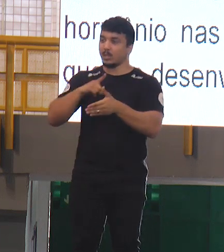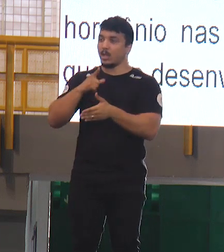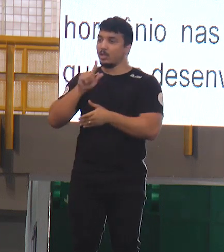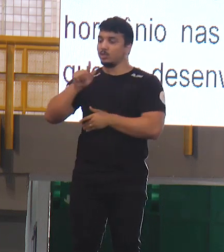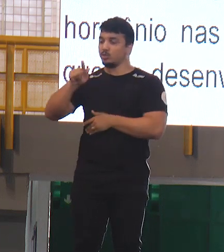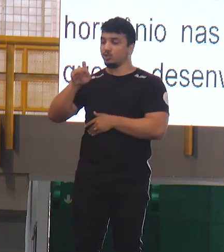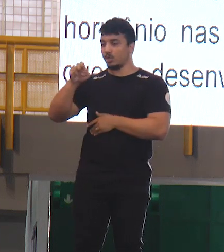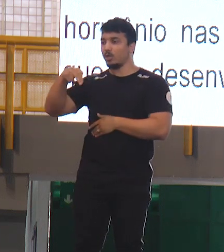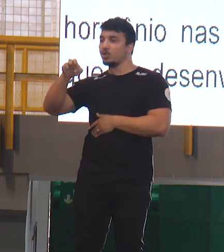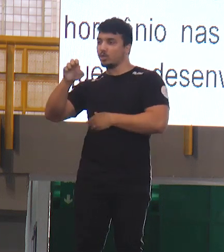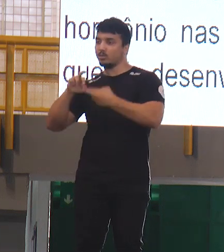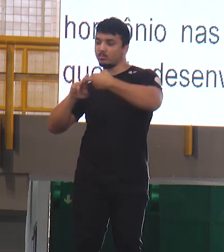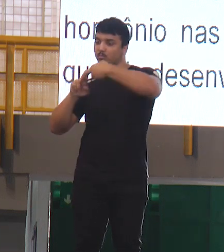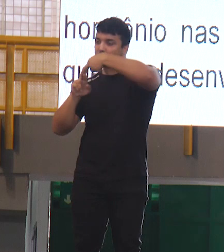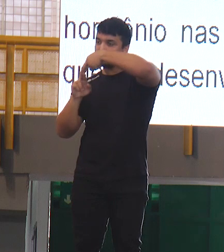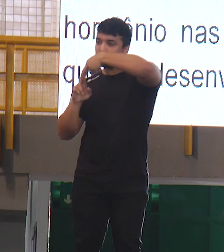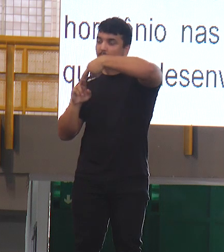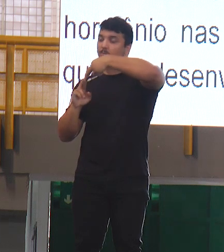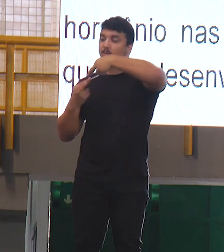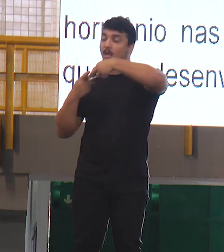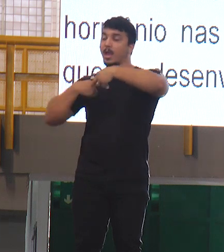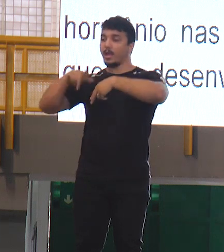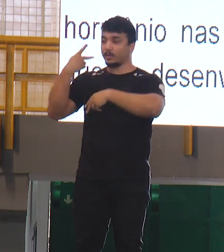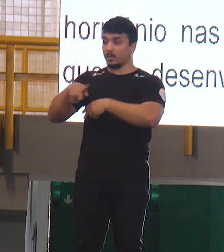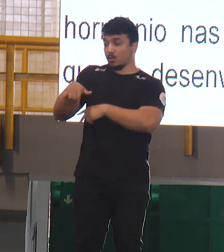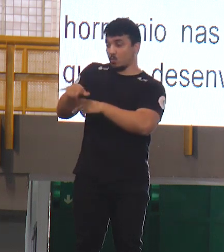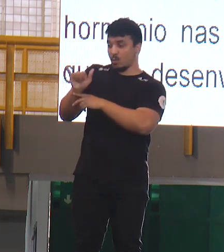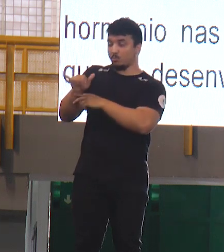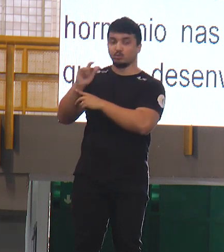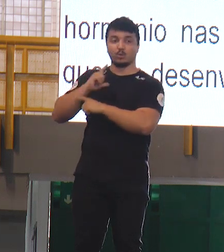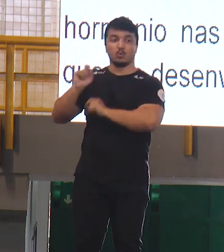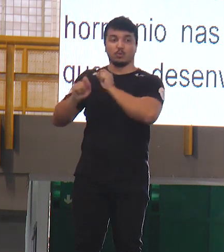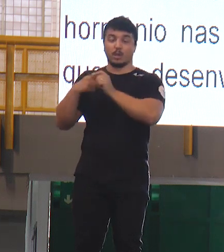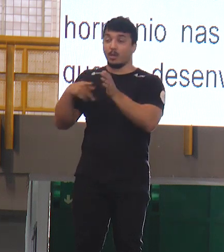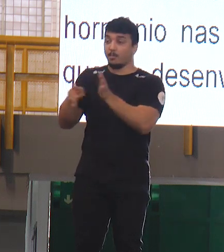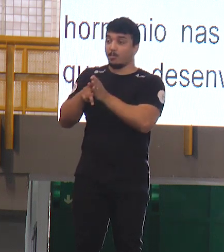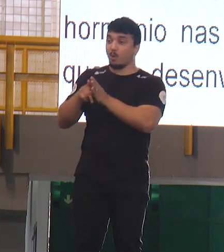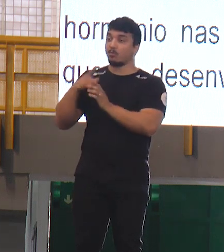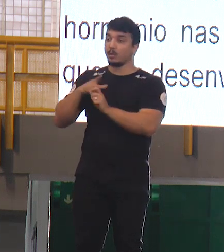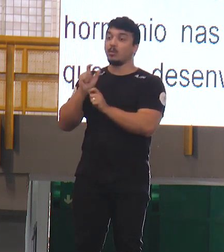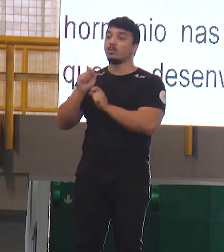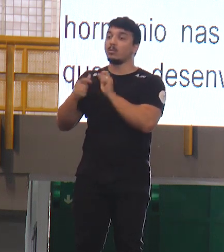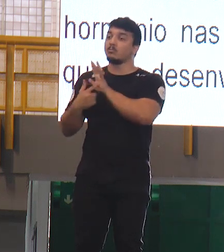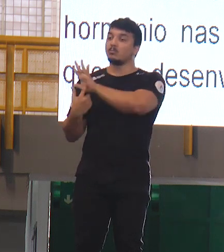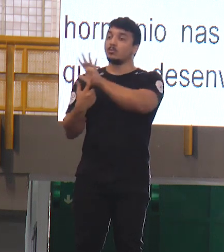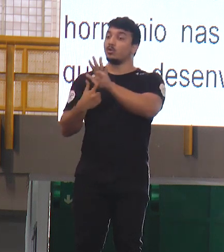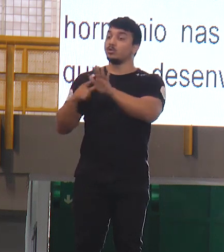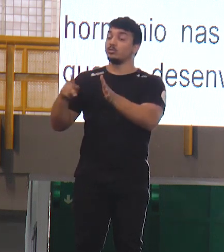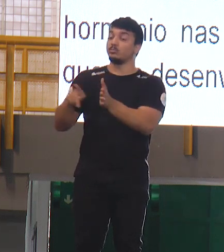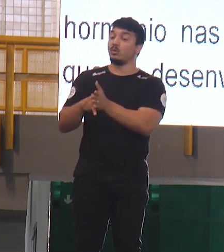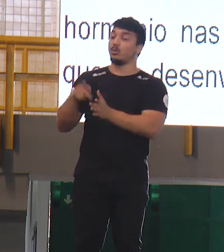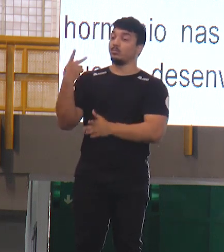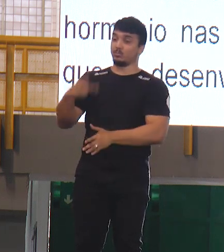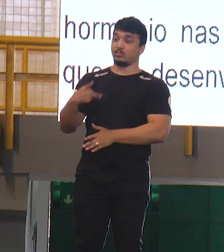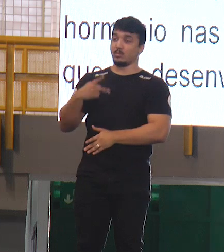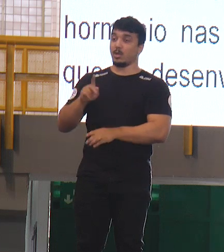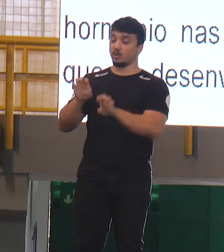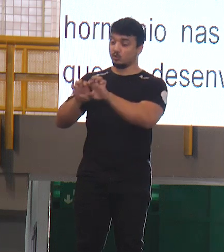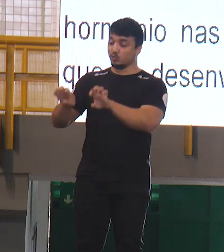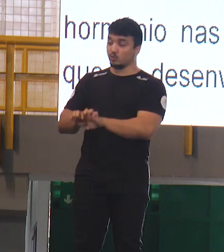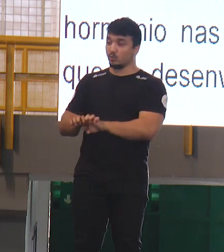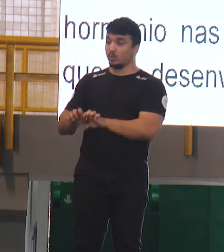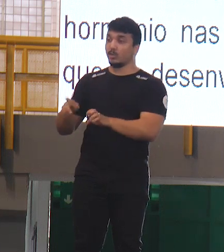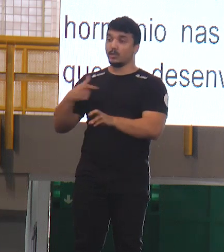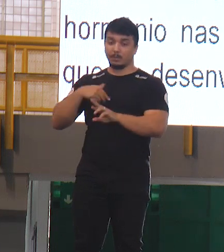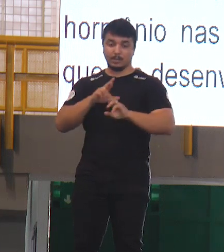presente, obviamente no cromossomo Y, haverá uma manifestação da estrutura e